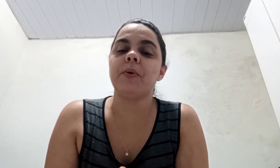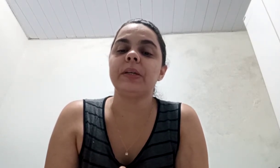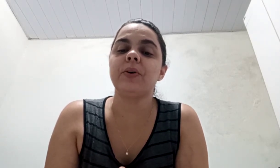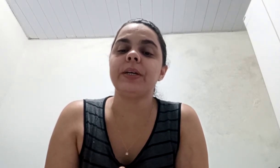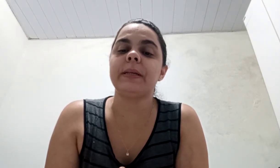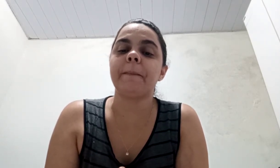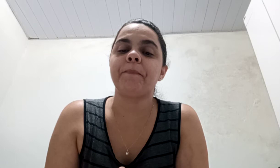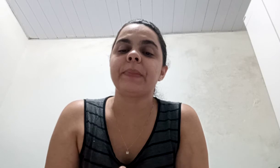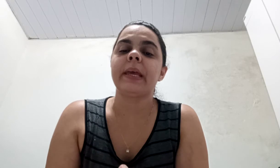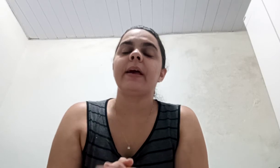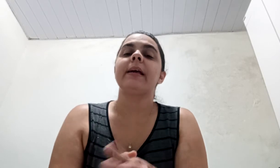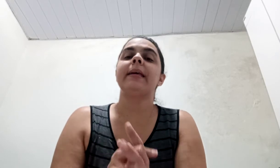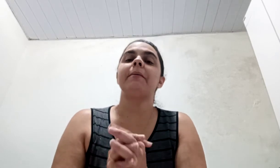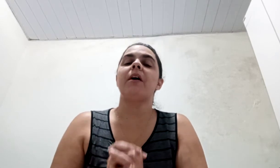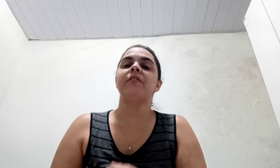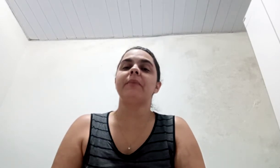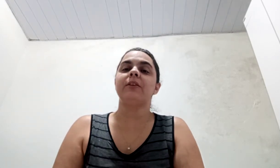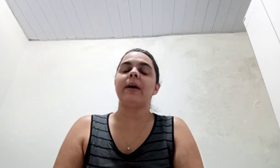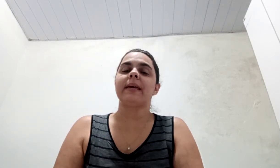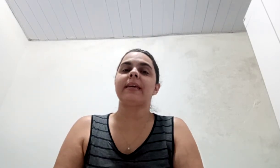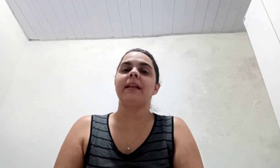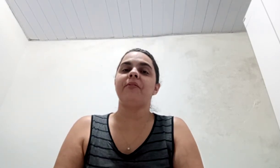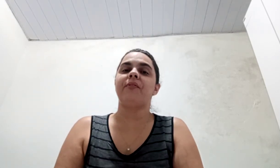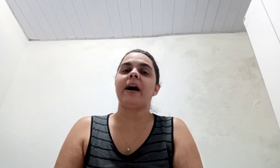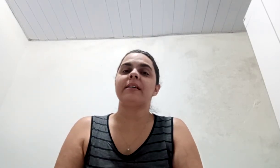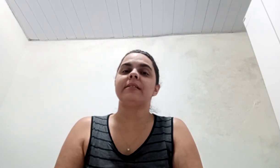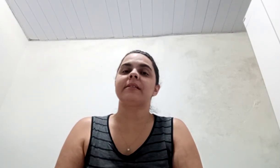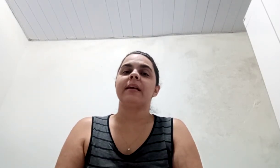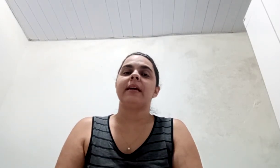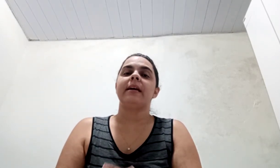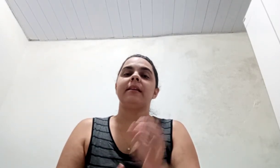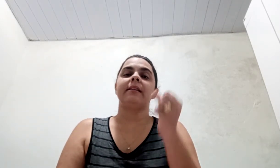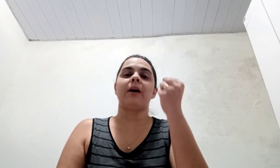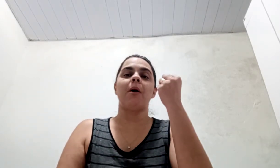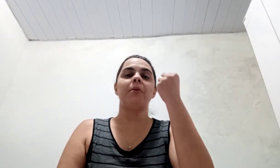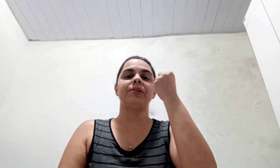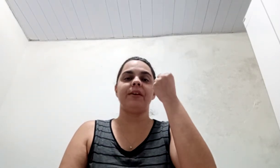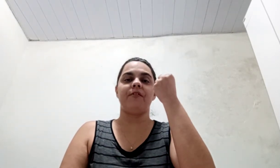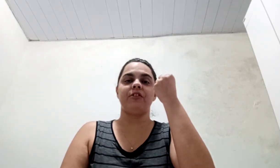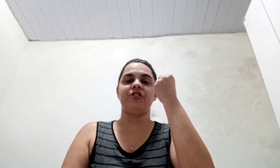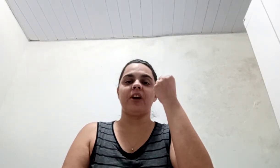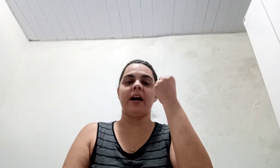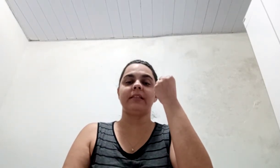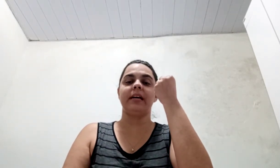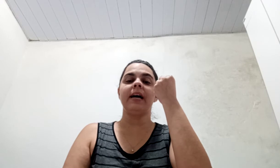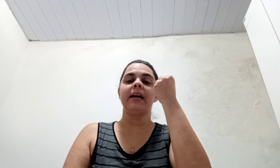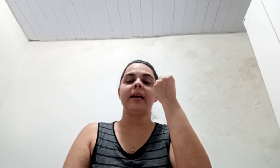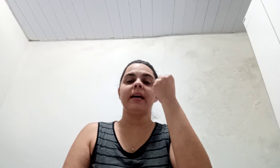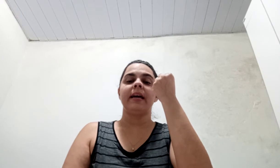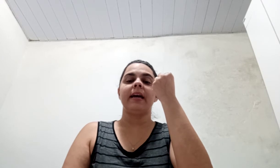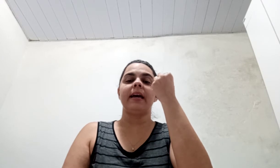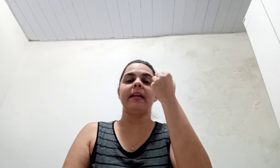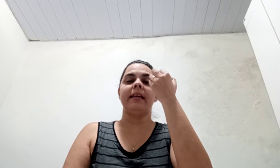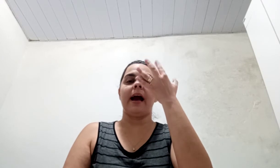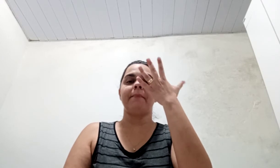boa noite. Que movimento é que ele faz? Ele tá com a mãozinha fechada, ele abre